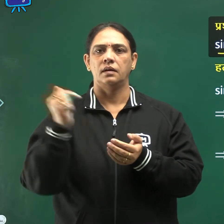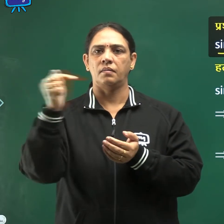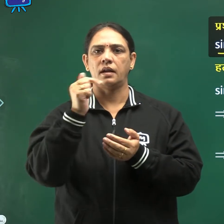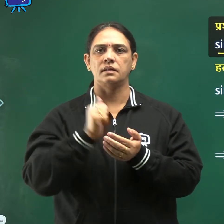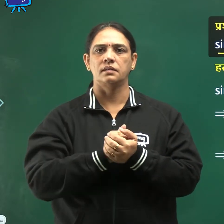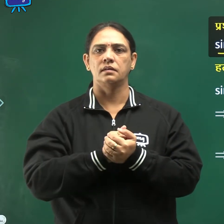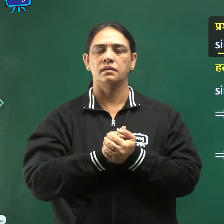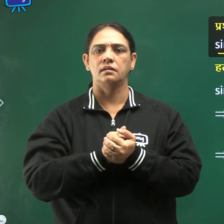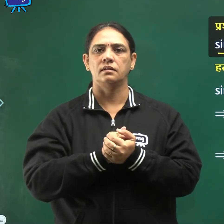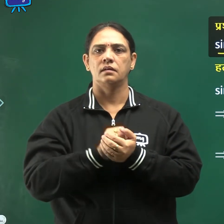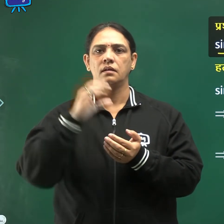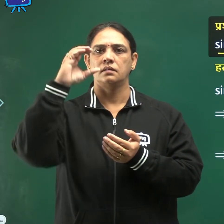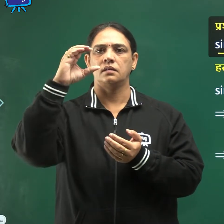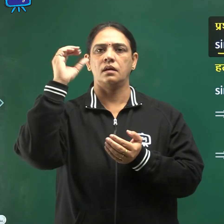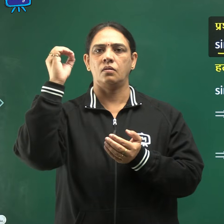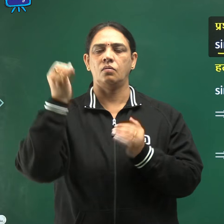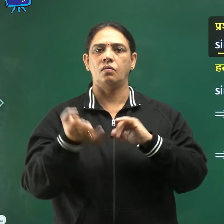माइनस कॉस